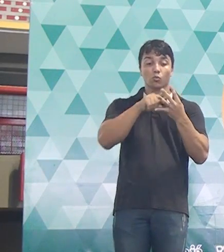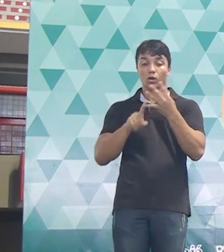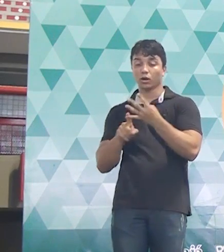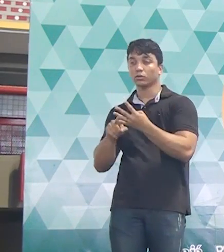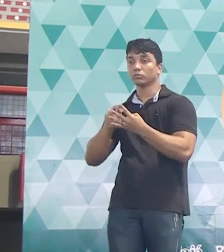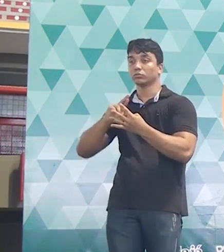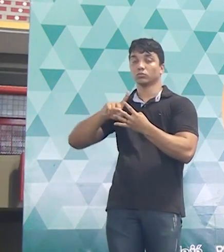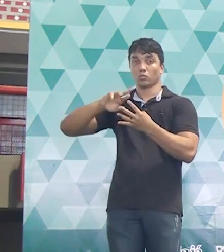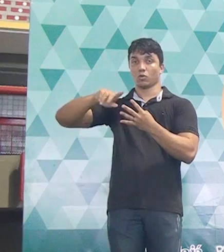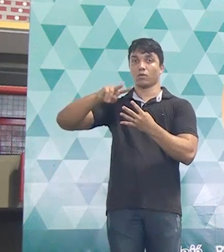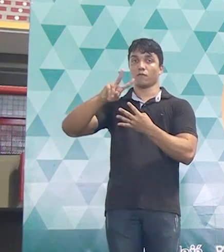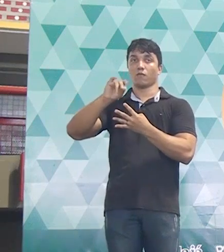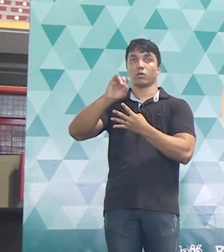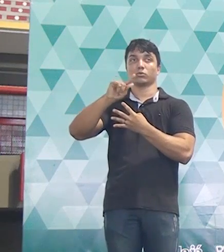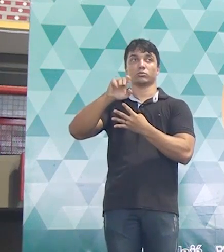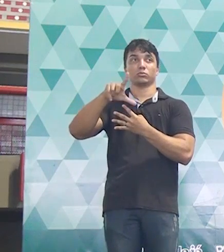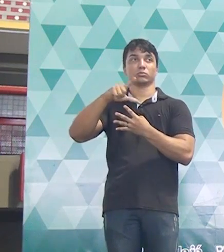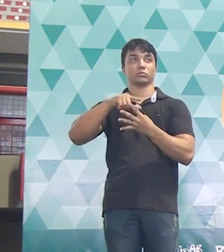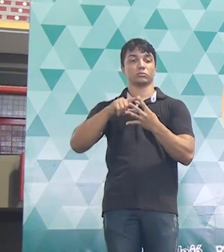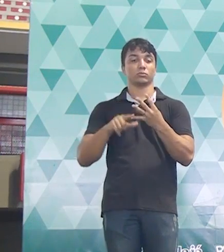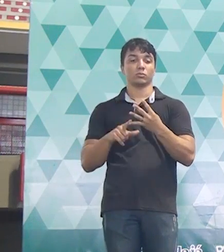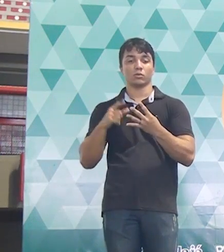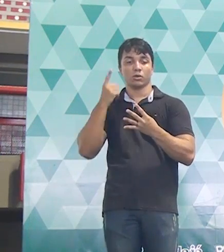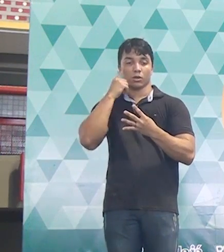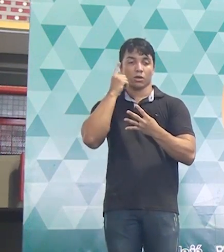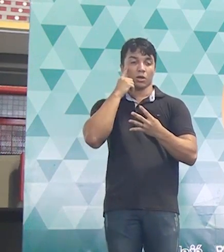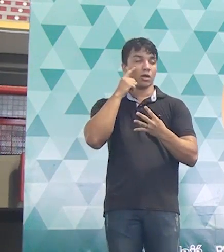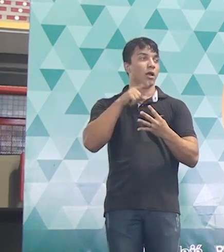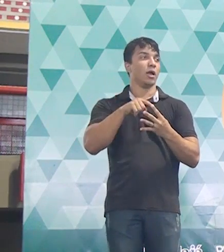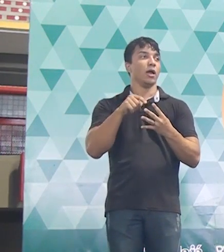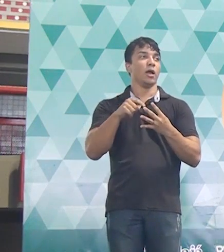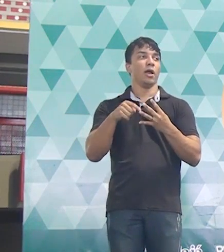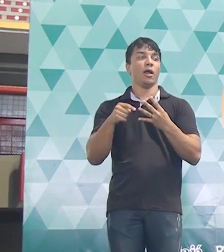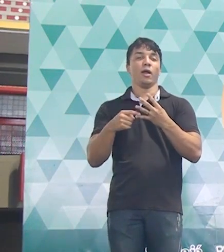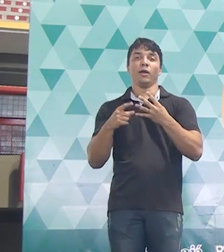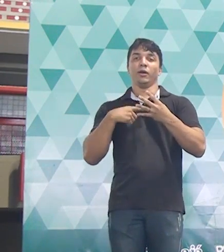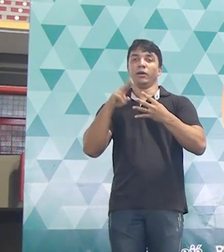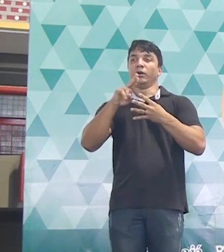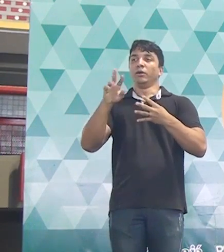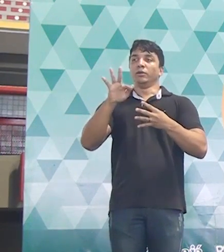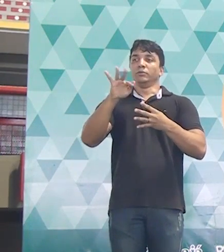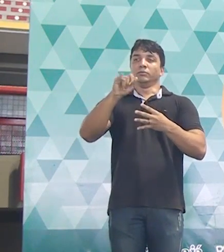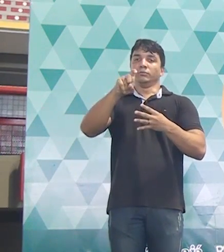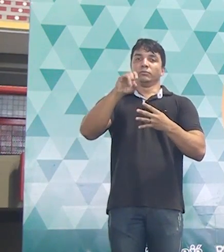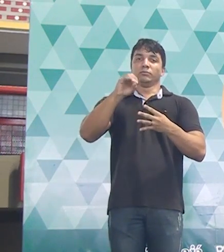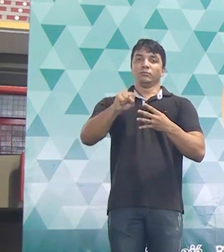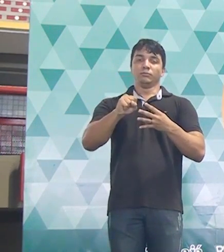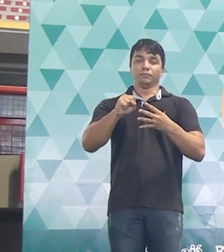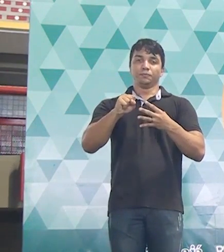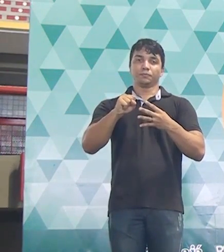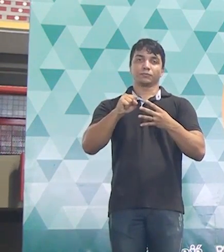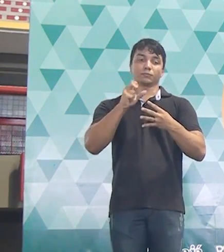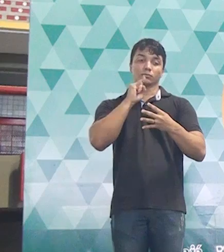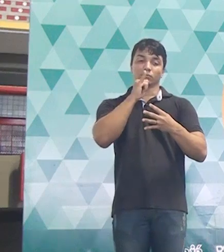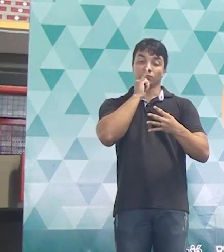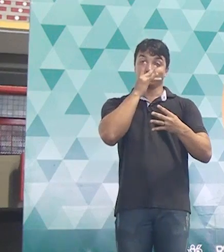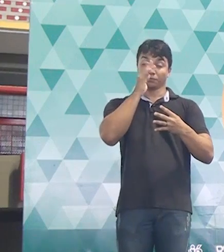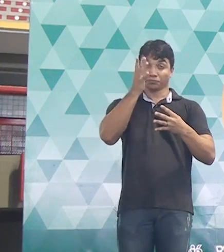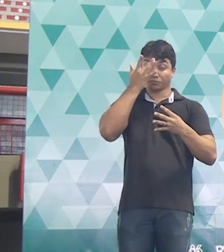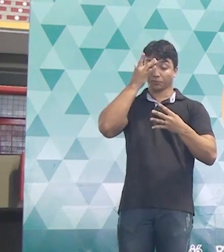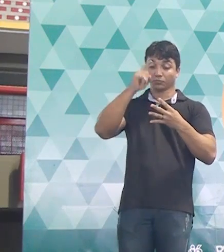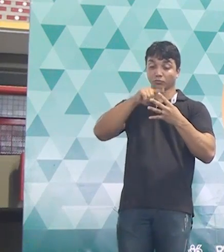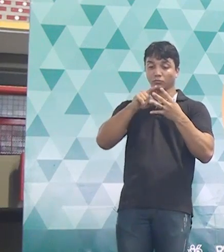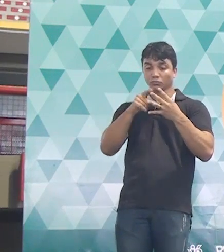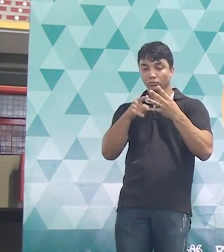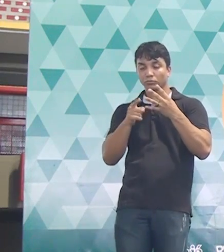ácidos que não são voláteis. Esses que não são voláteis são chamados fixos. Pessoal, se você puder decorar quem são os 4